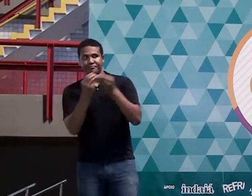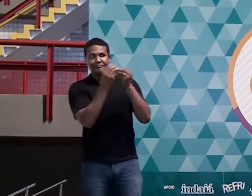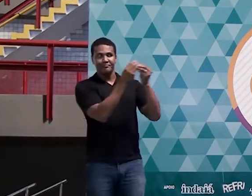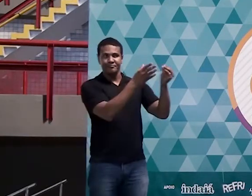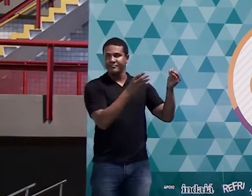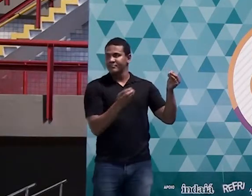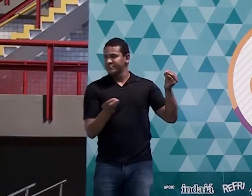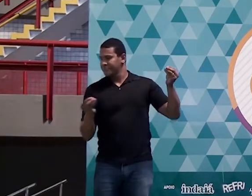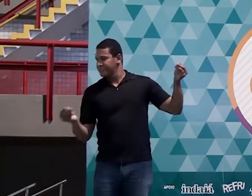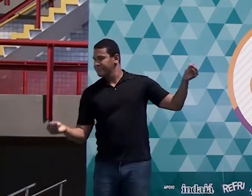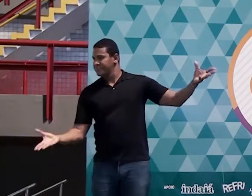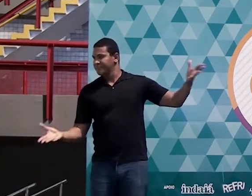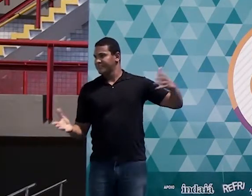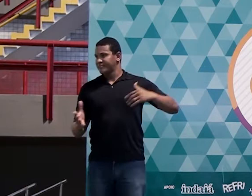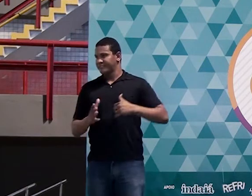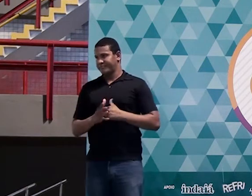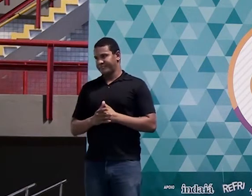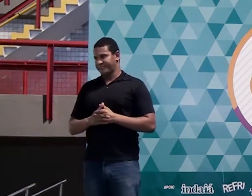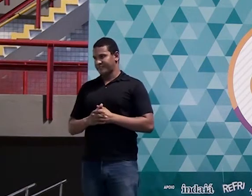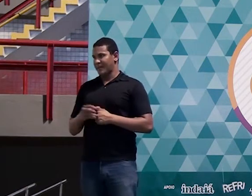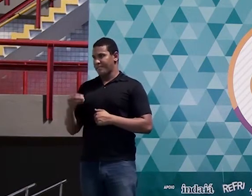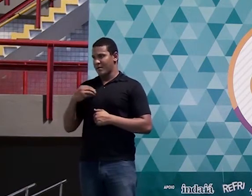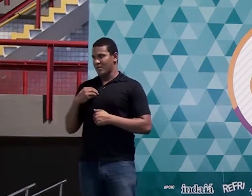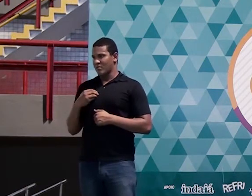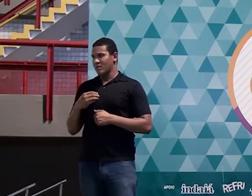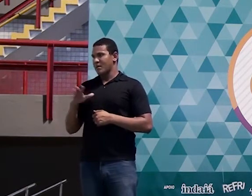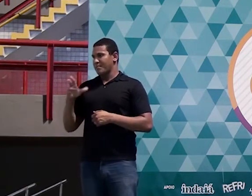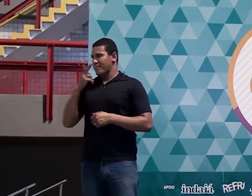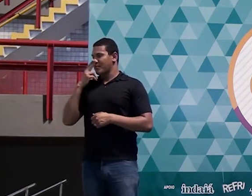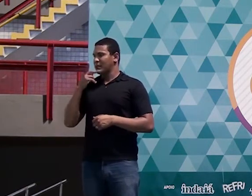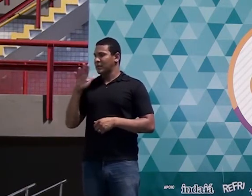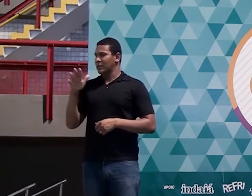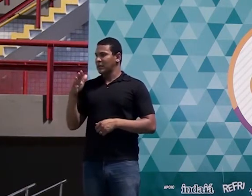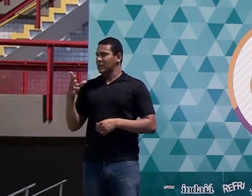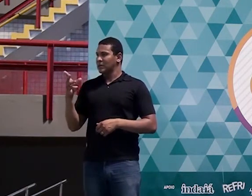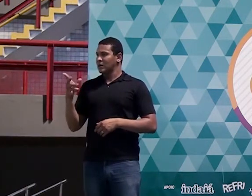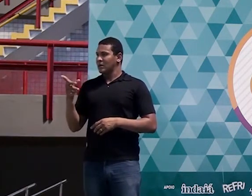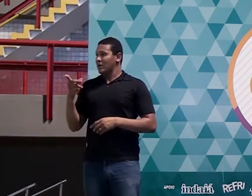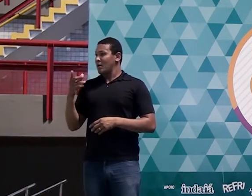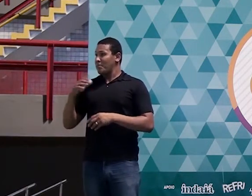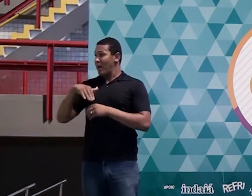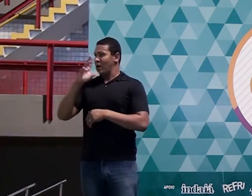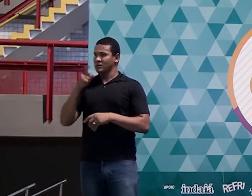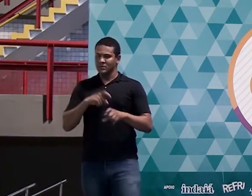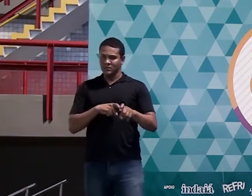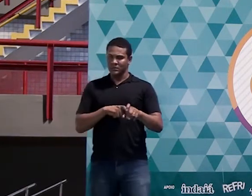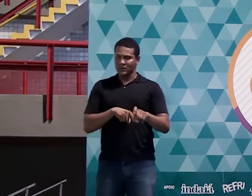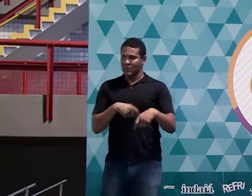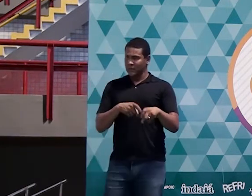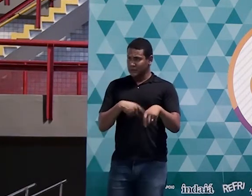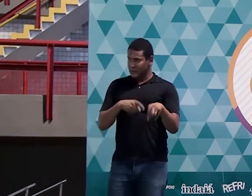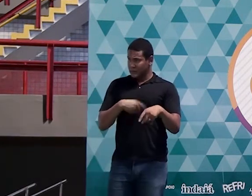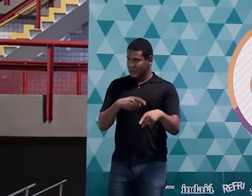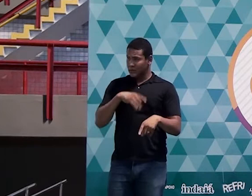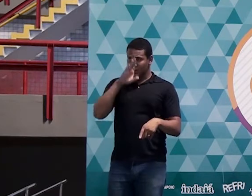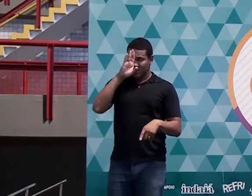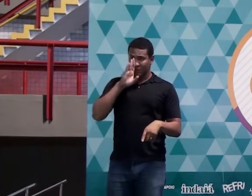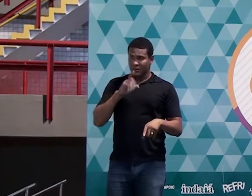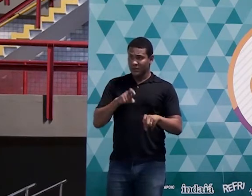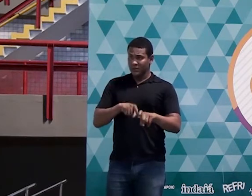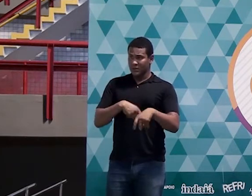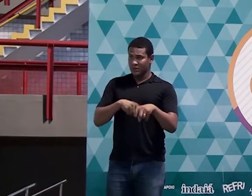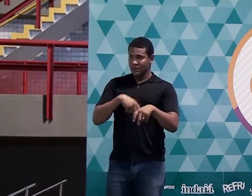1/3, dá quase 3. Ele trabalha mais 3 dias de graça para o